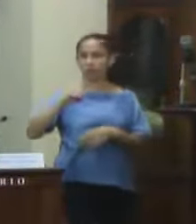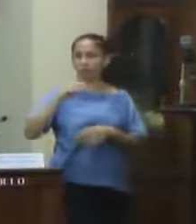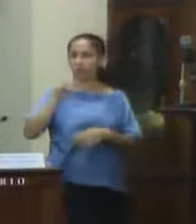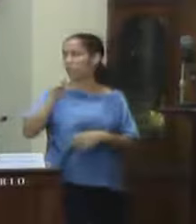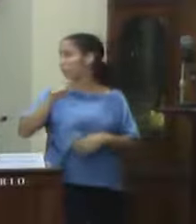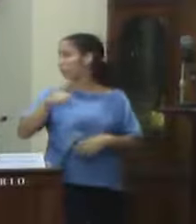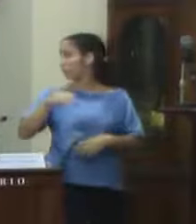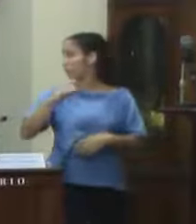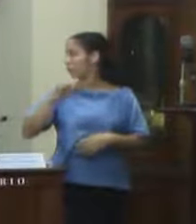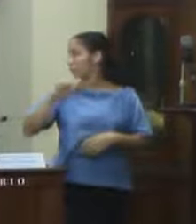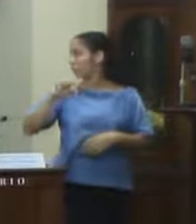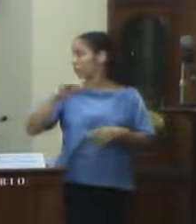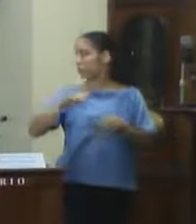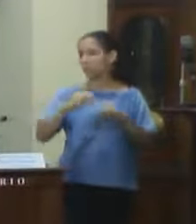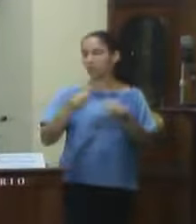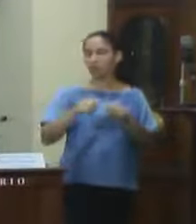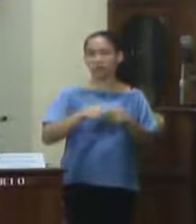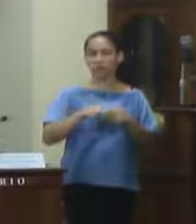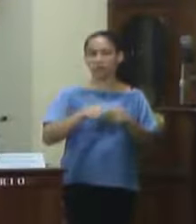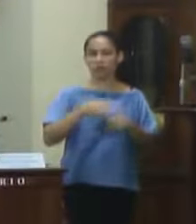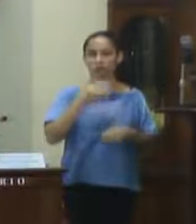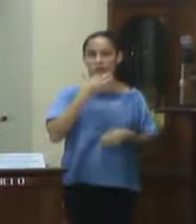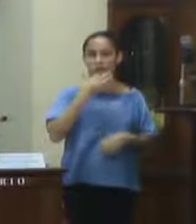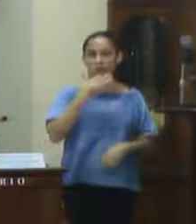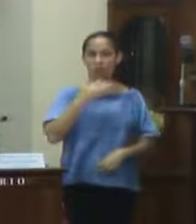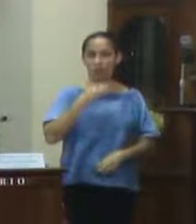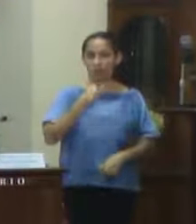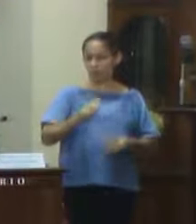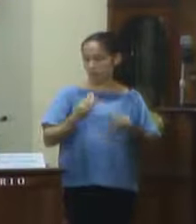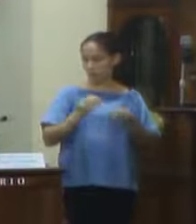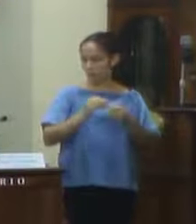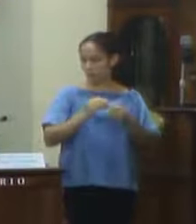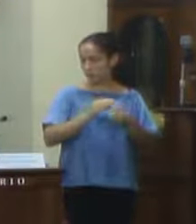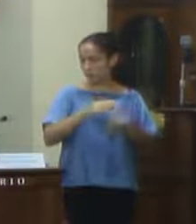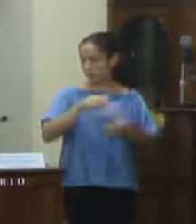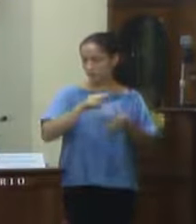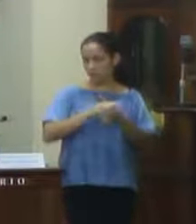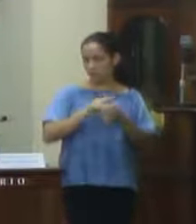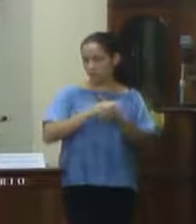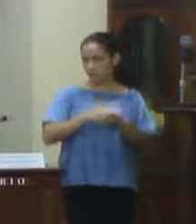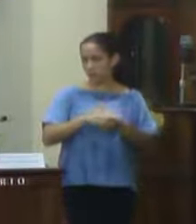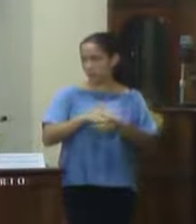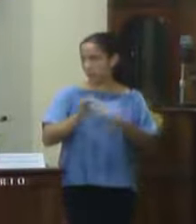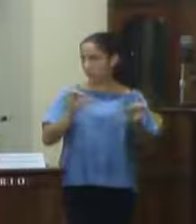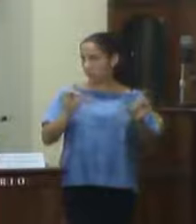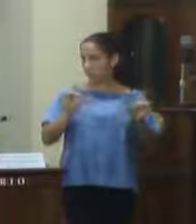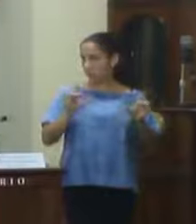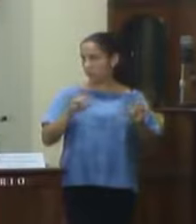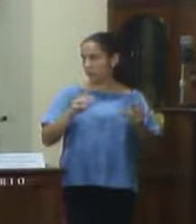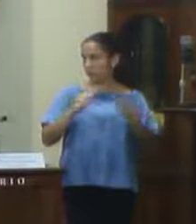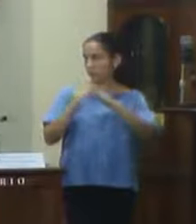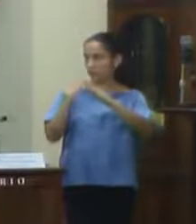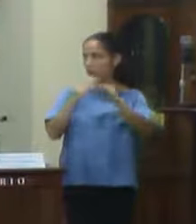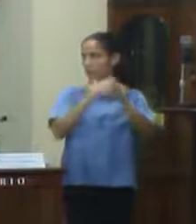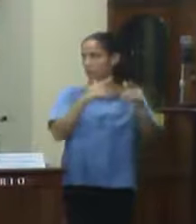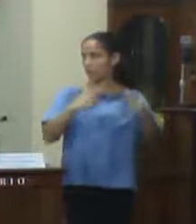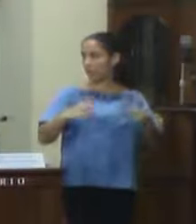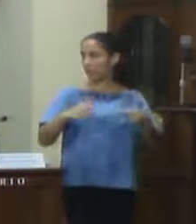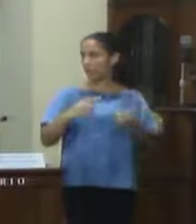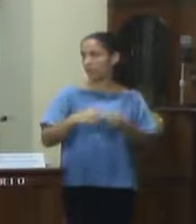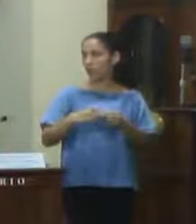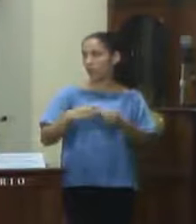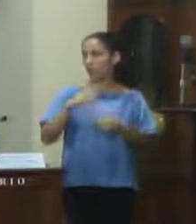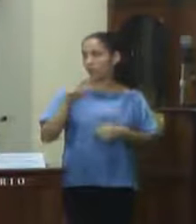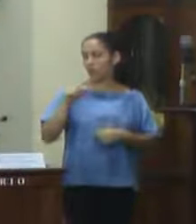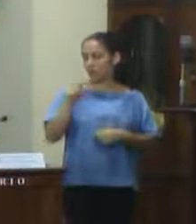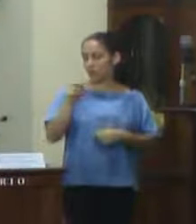Gomes, para que o mesmo tome conhecimento das reivindicações dos munícipes valencianos, em especial os moradores da localidade da Varginha,